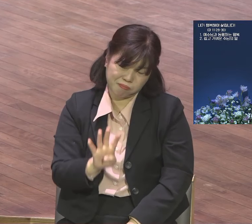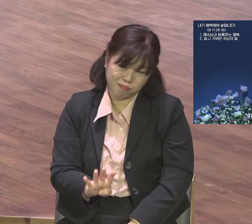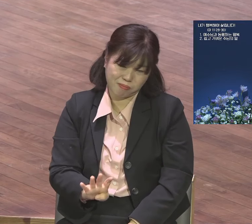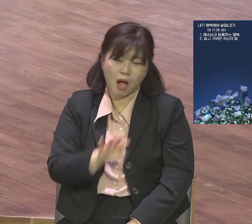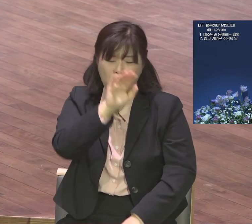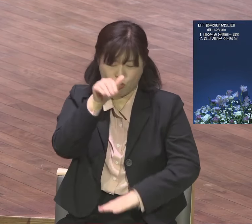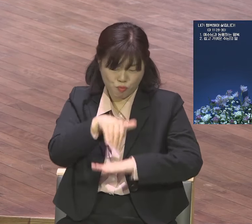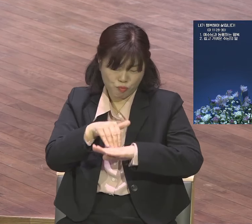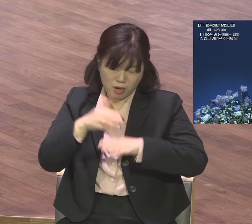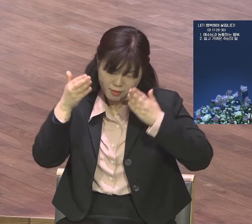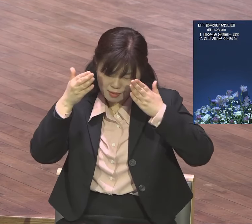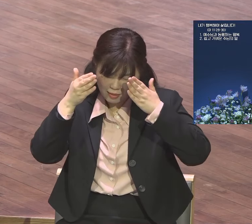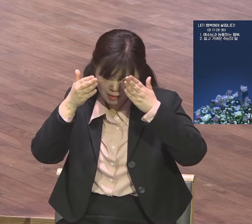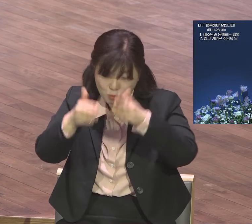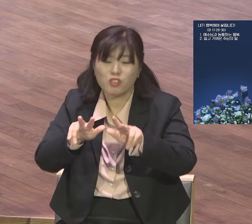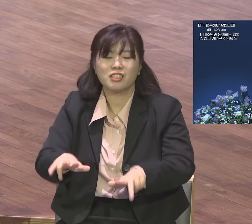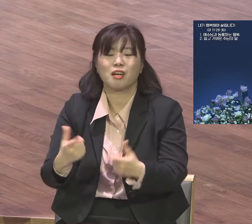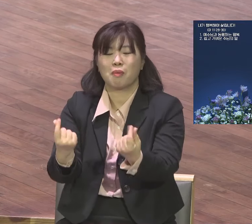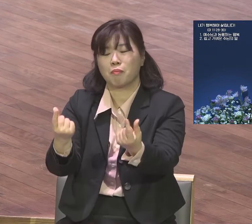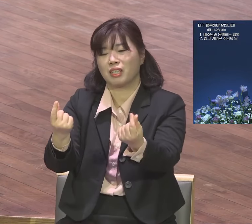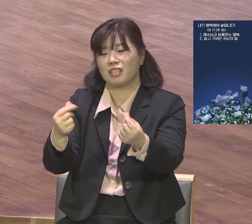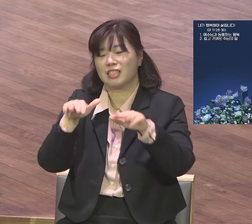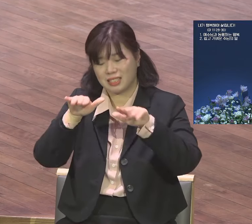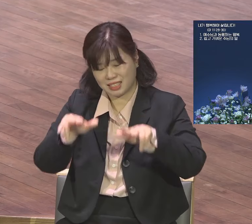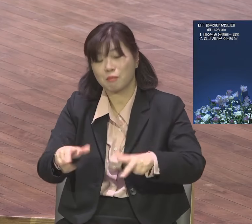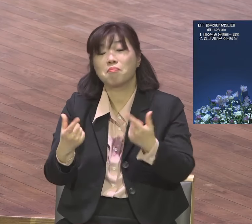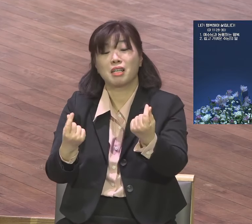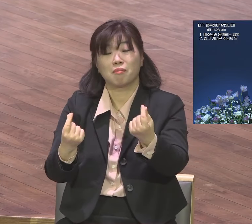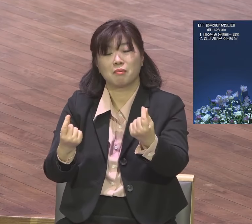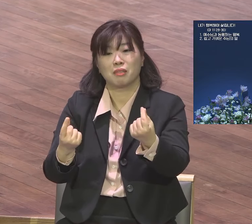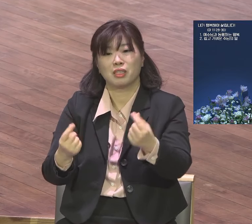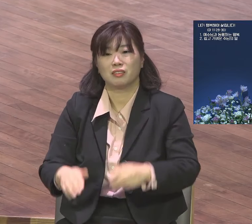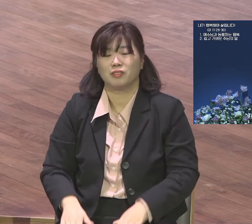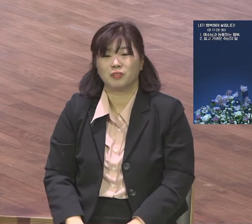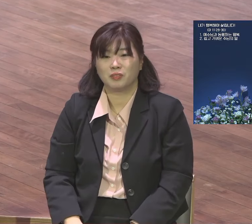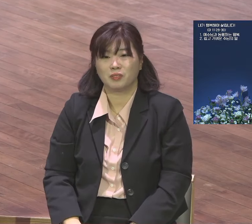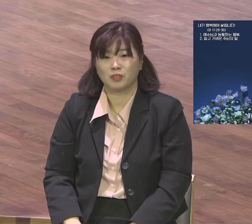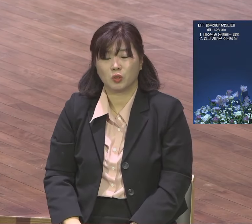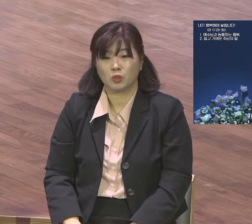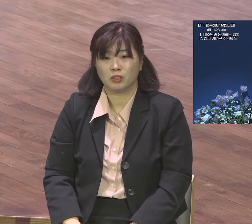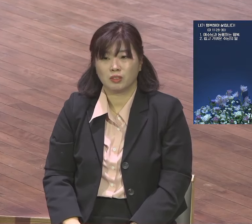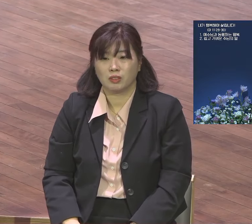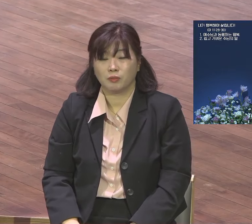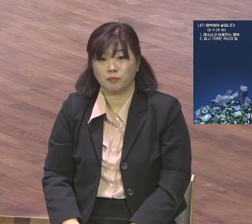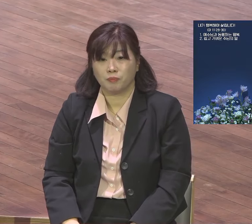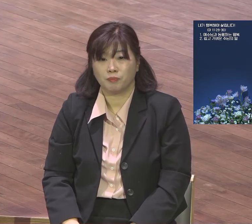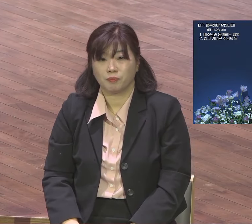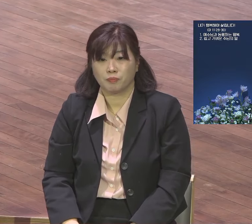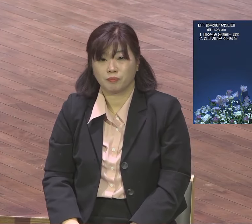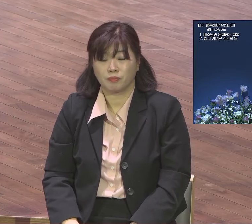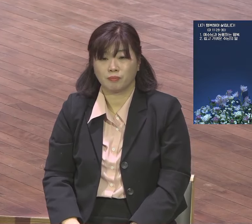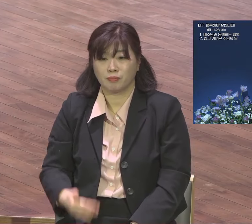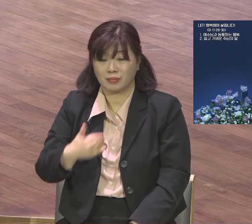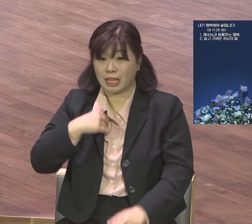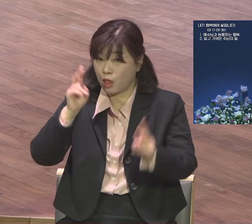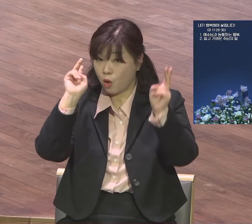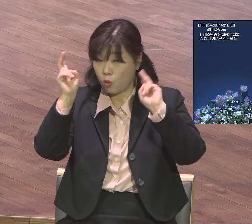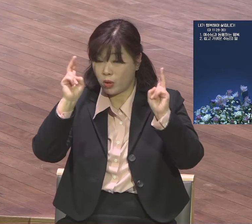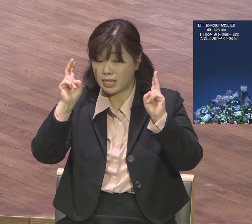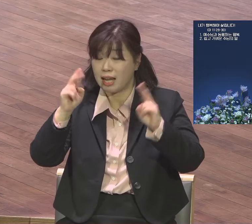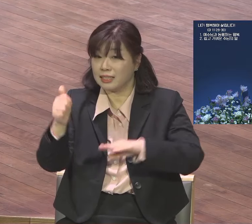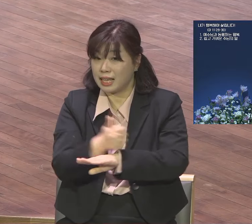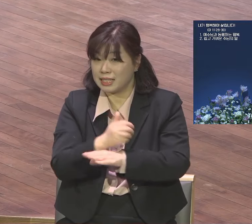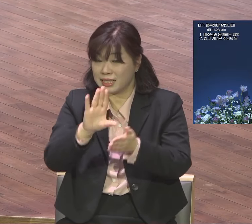날 토요일이었습니다. 지금은 주 5일제 근무라서 토요일에 근무를 안 하지만 당시에는 오전까지 근무를